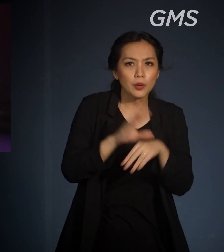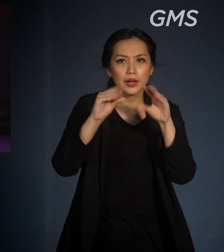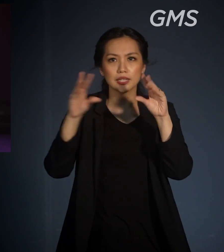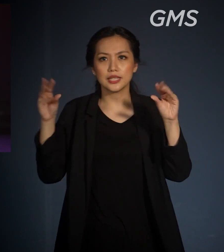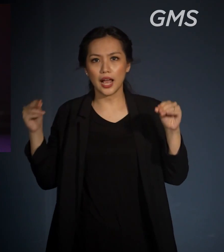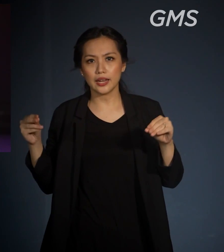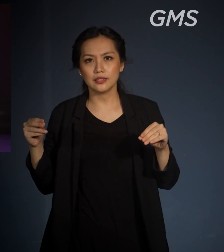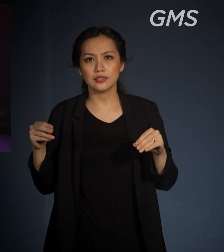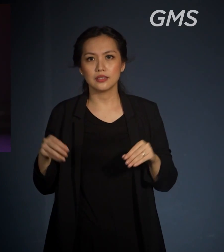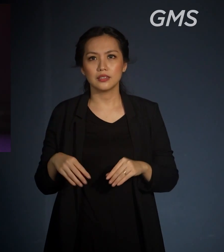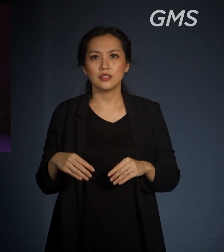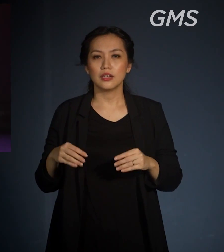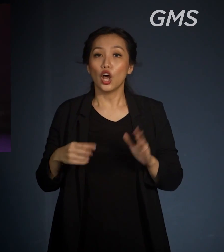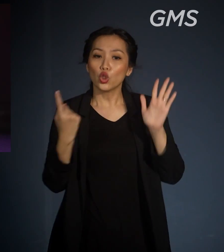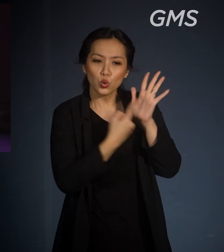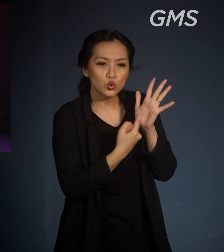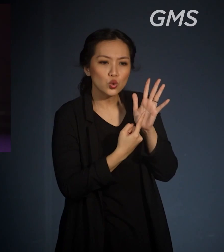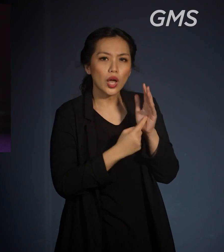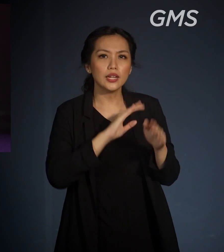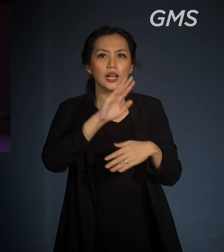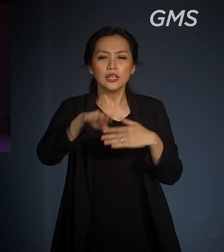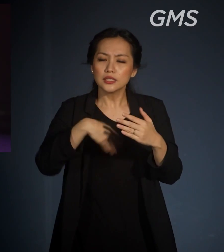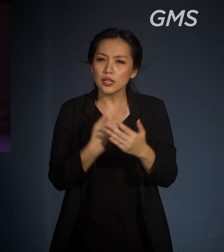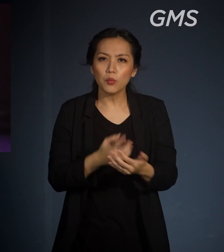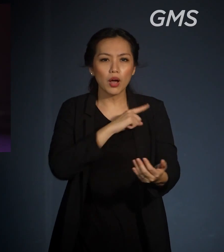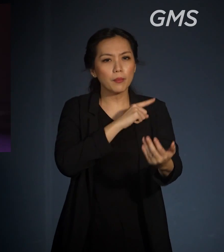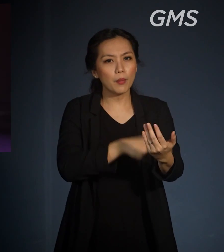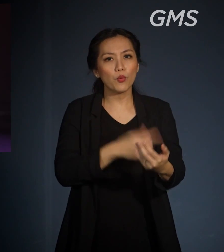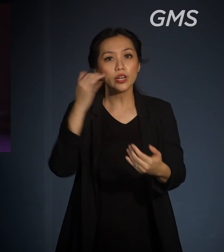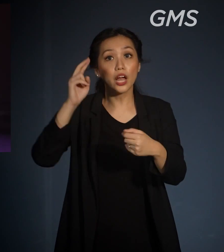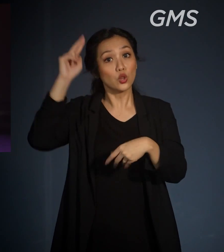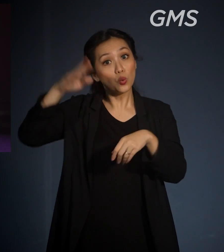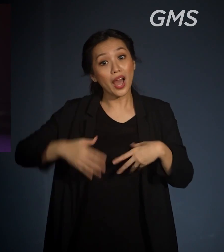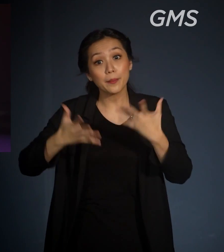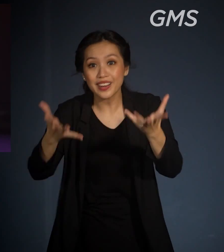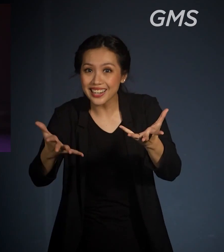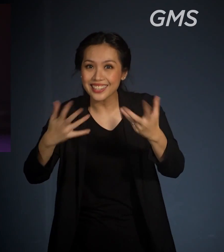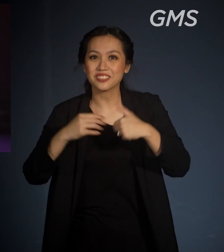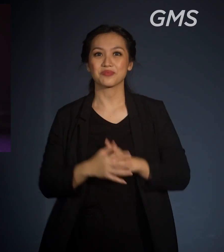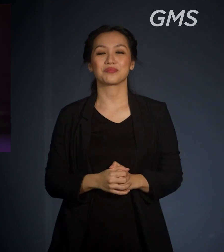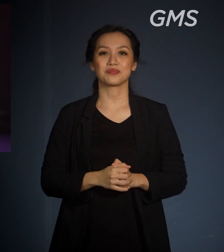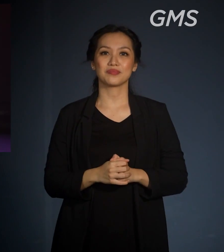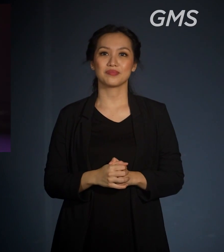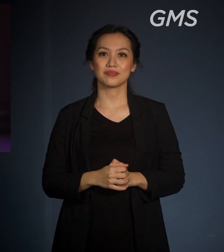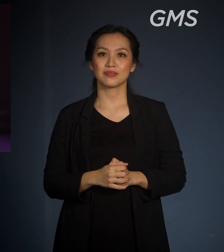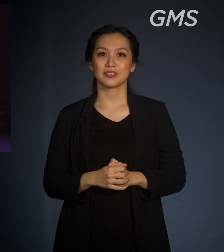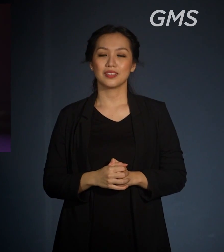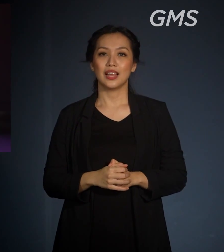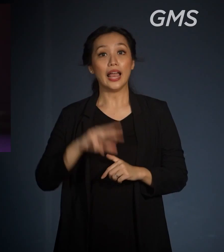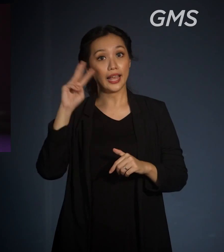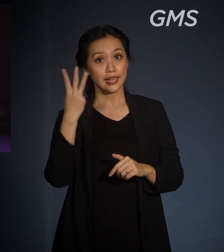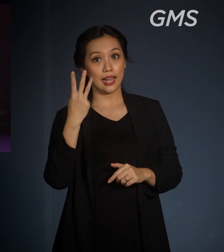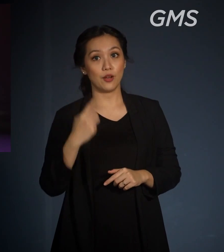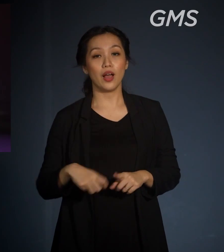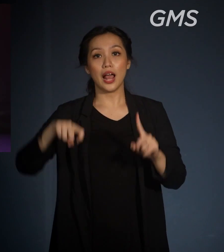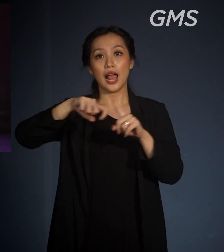dan kemampuan yang Tuhan tanamkan dalam diri kita. Yang ketiga adalah maturity. Di dalam